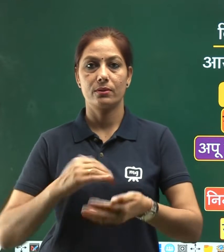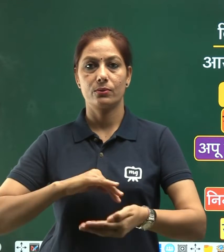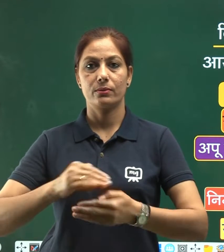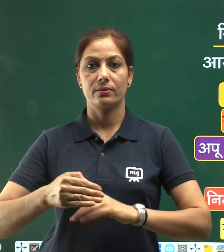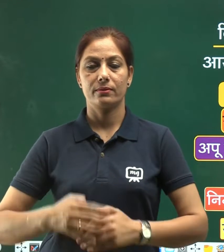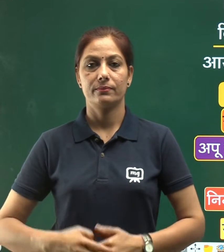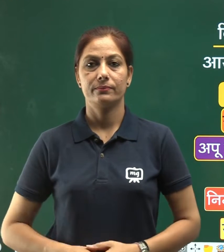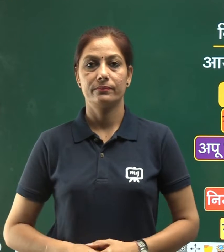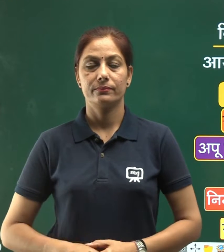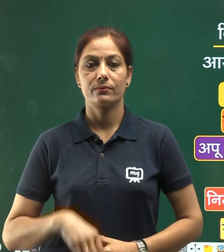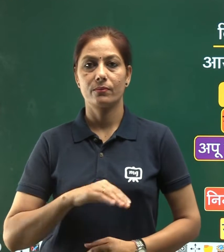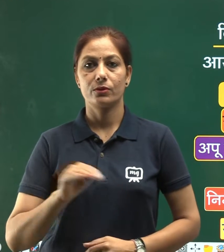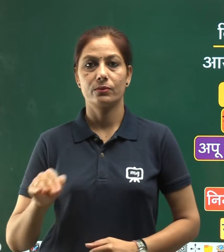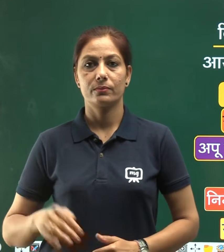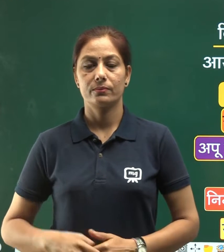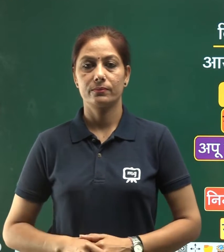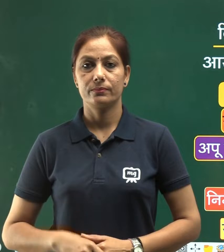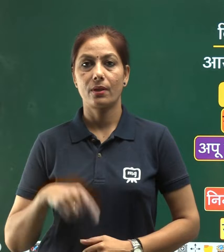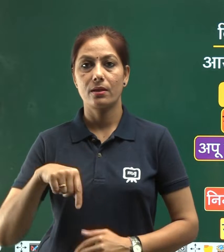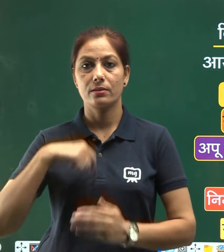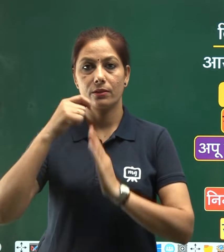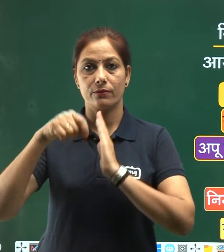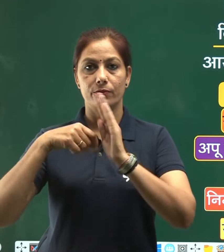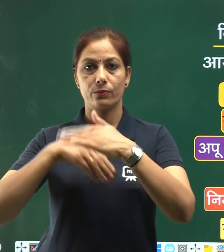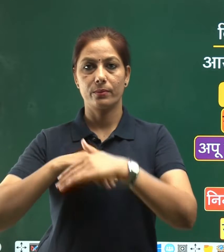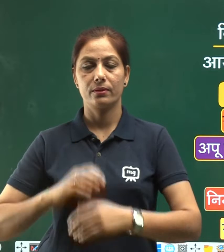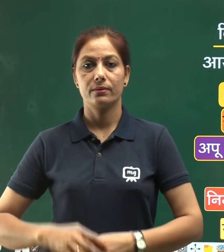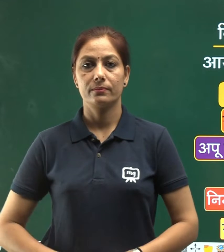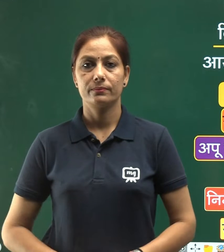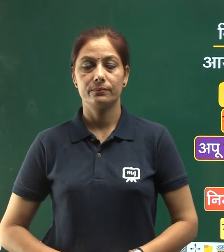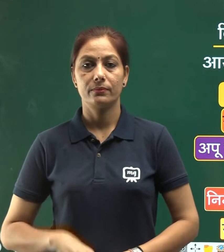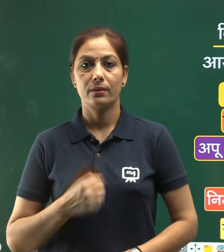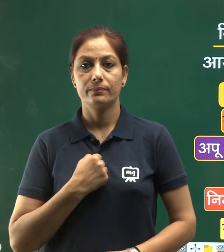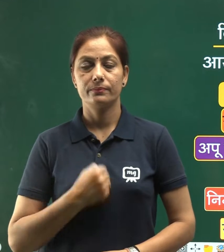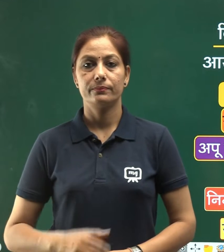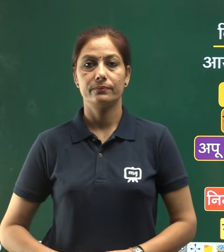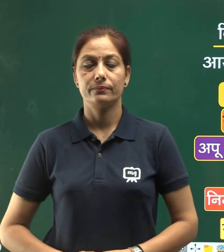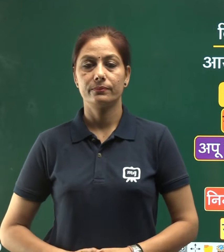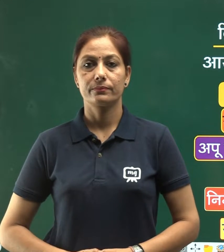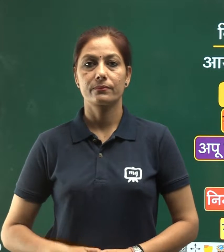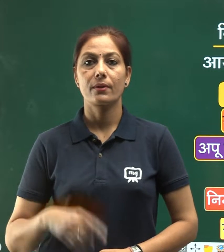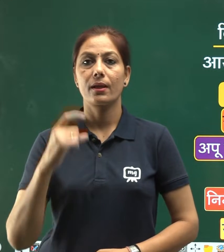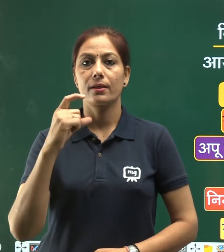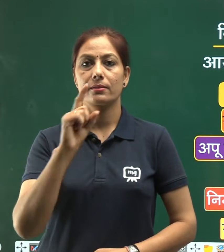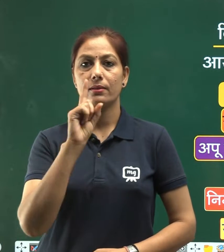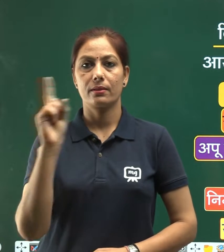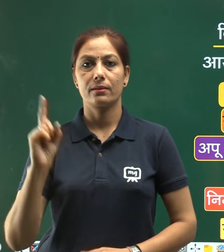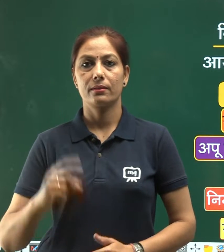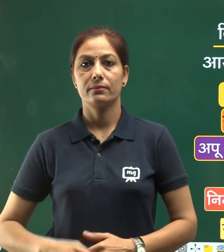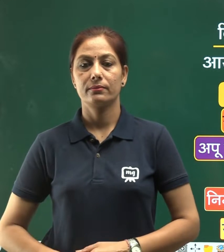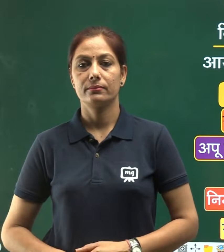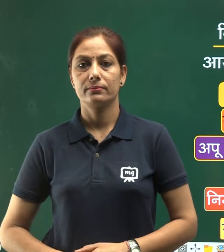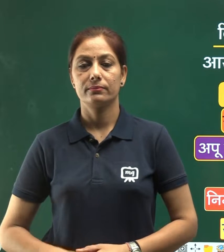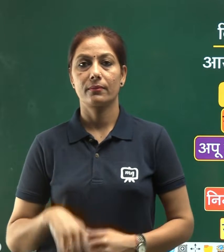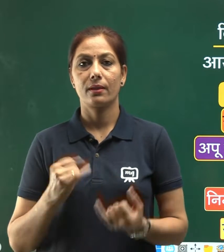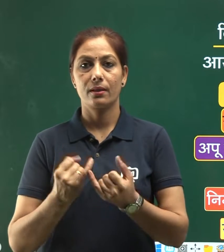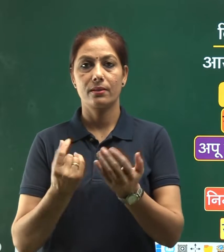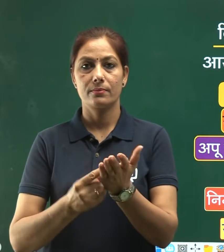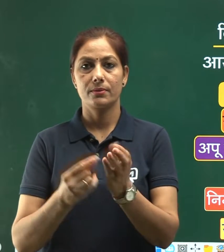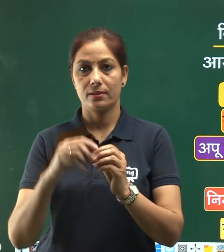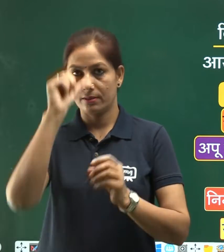चौधरी। बच्चों, आज के वीडियो में हम कक्षा 11 की हिंदी विषय